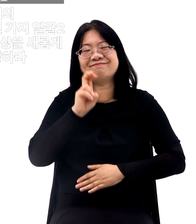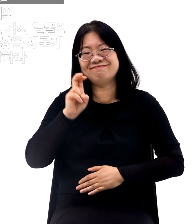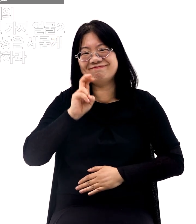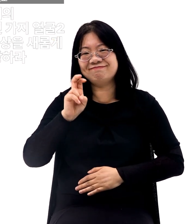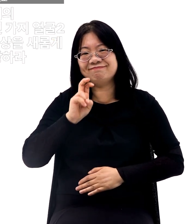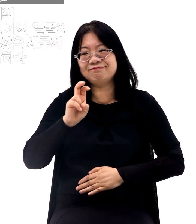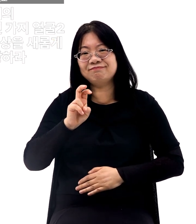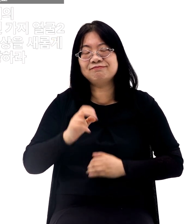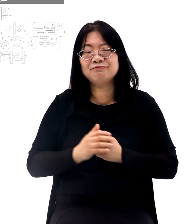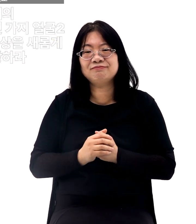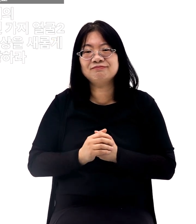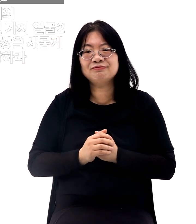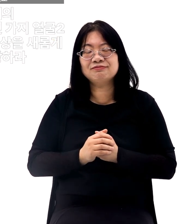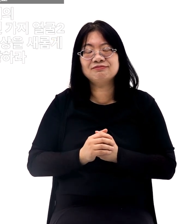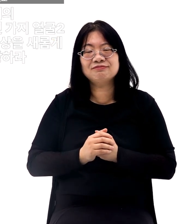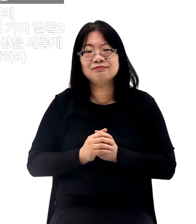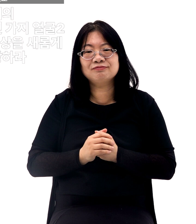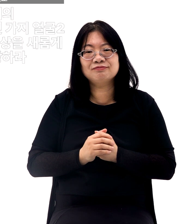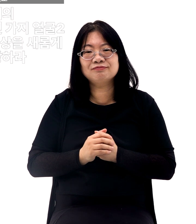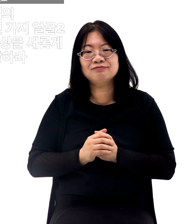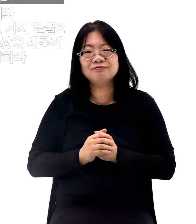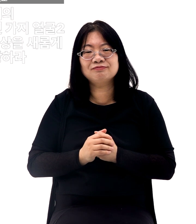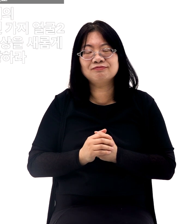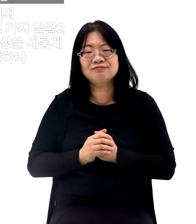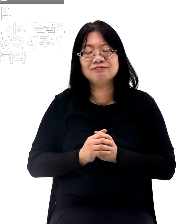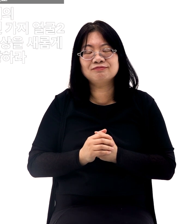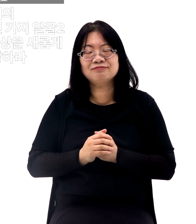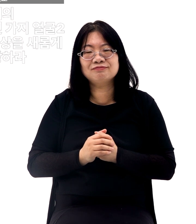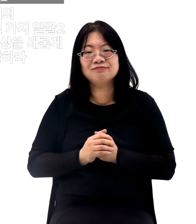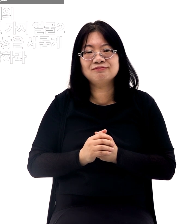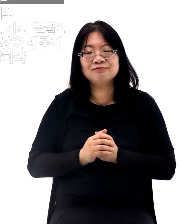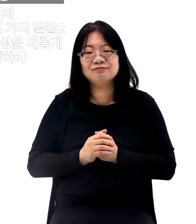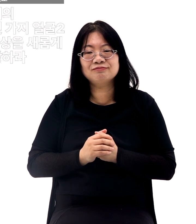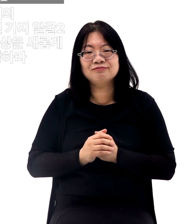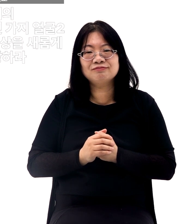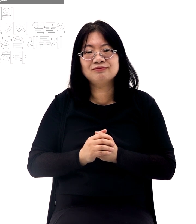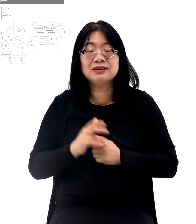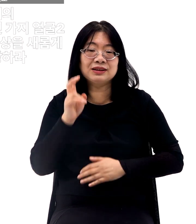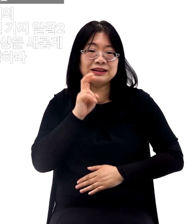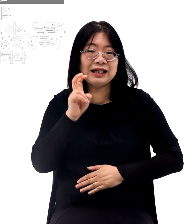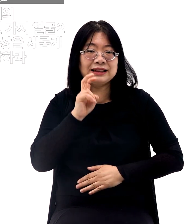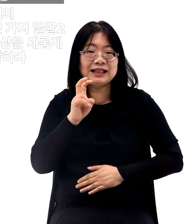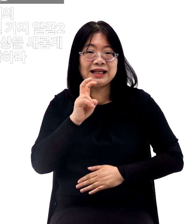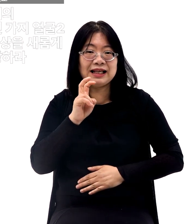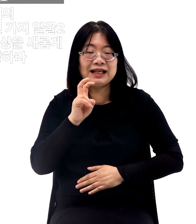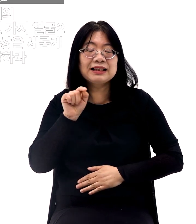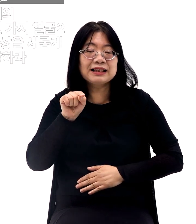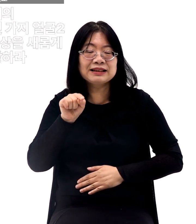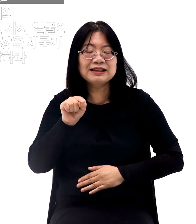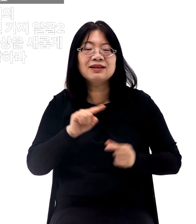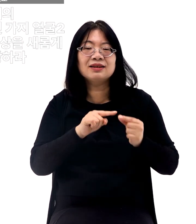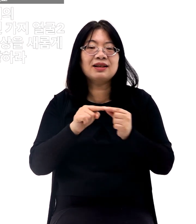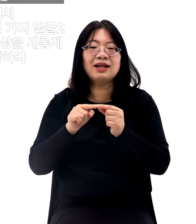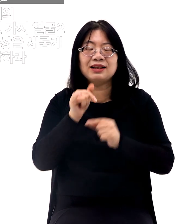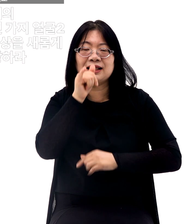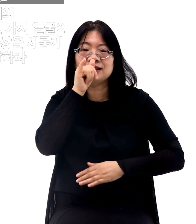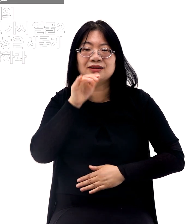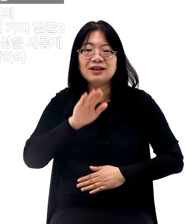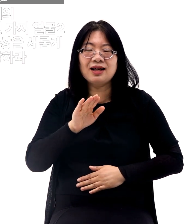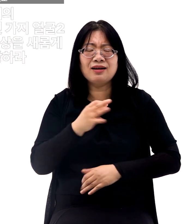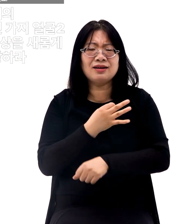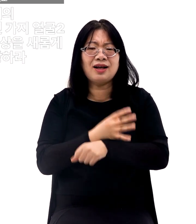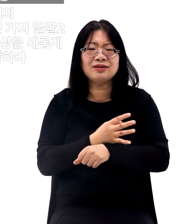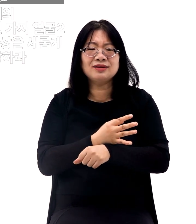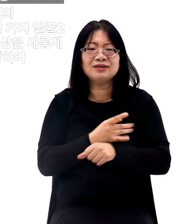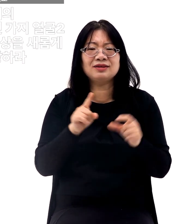있어요. 그 찬양엔 뭐가 얹어집니까? 가사가 얹어지는데 그 가사는 단순히 글자가